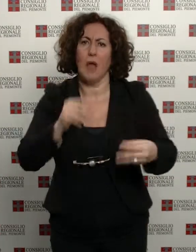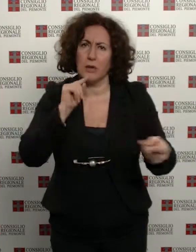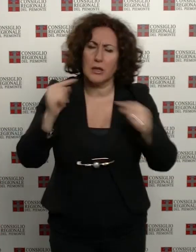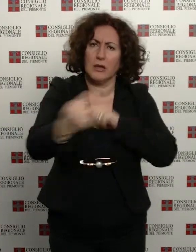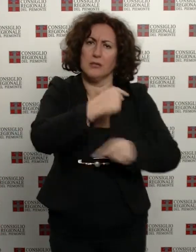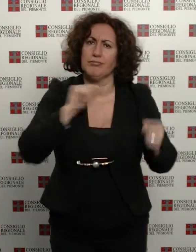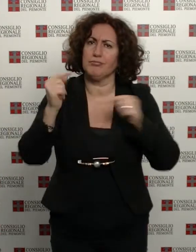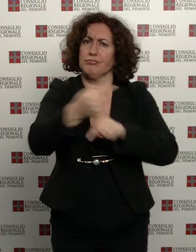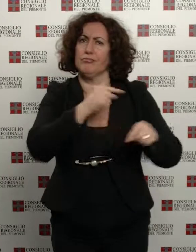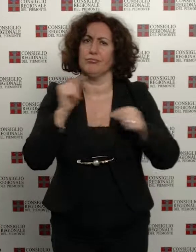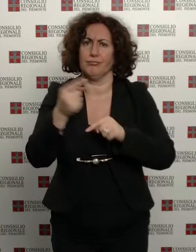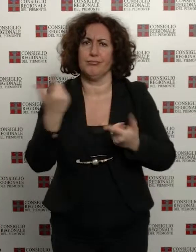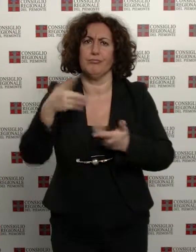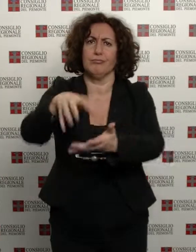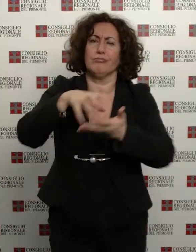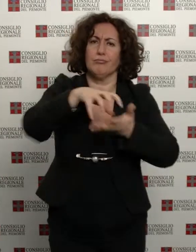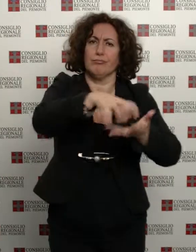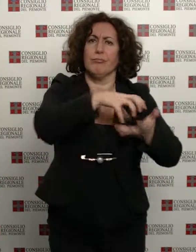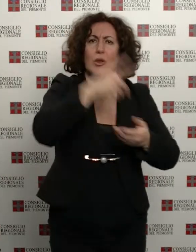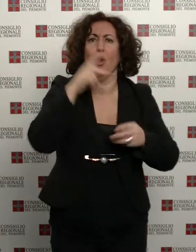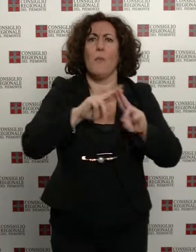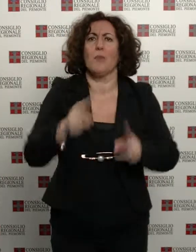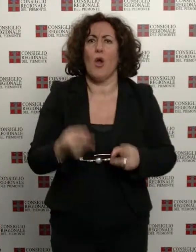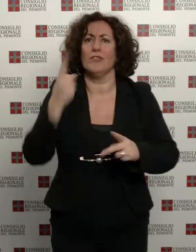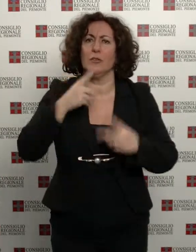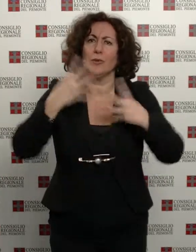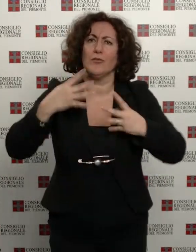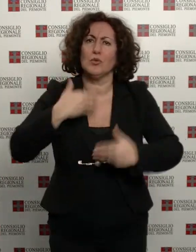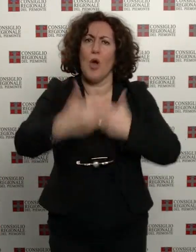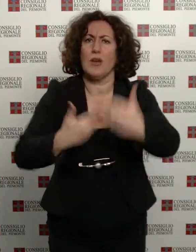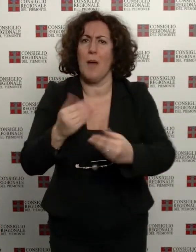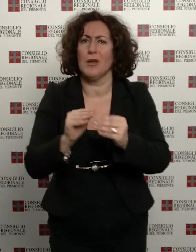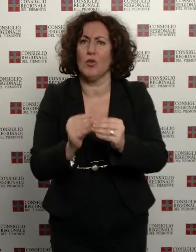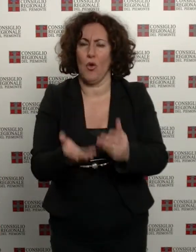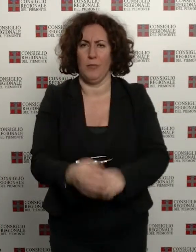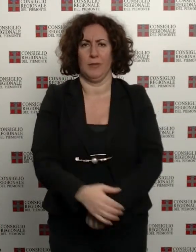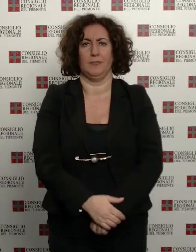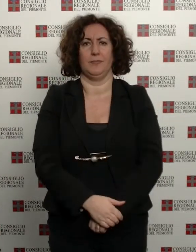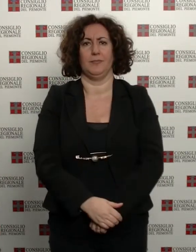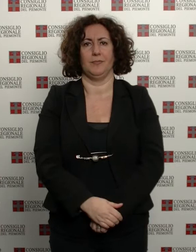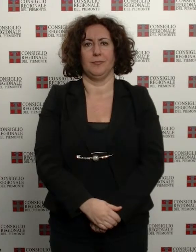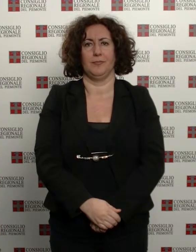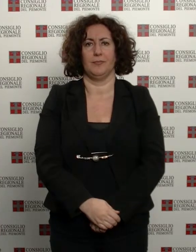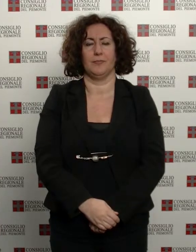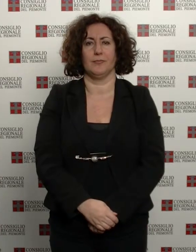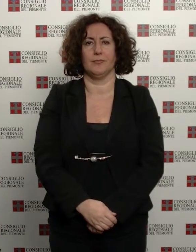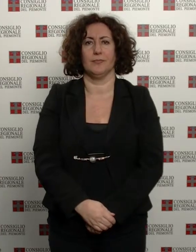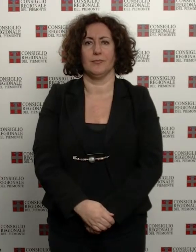legate alle risorse assegnate alle province per esercizio delle funzioni in breve